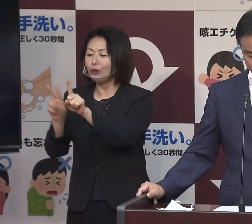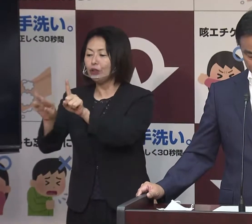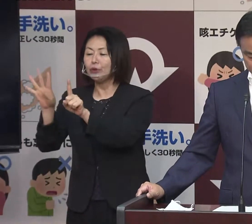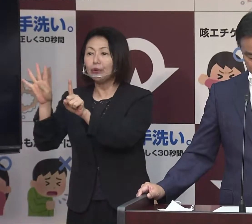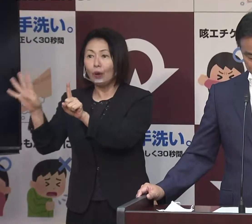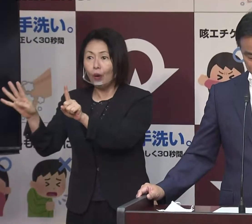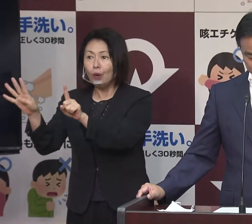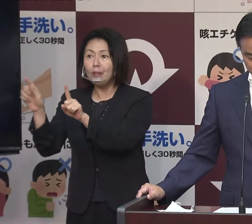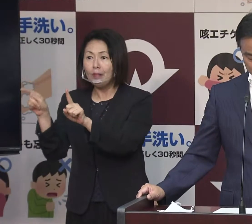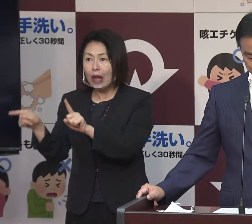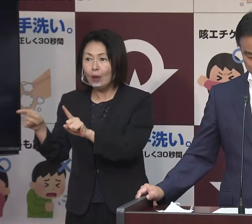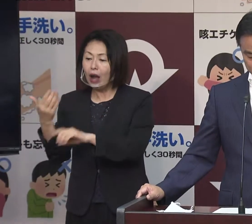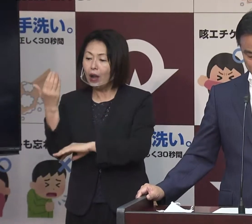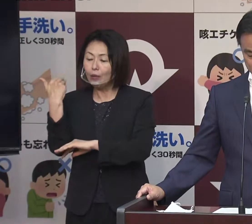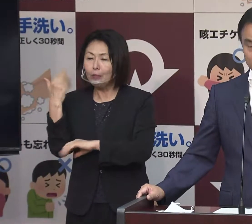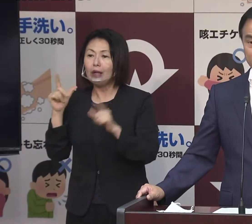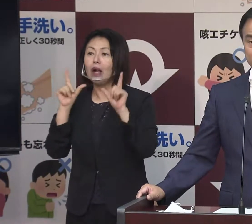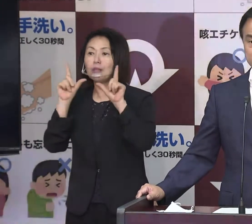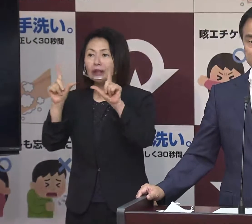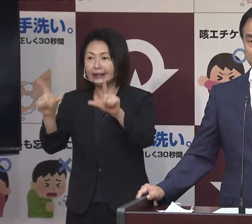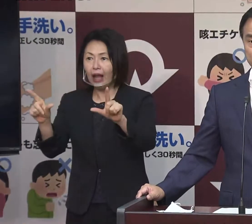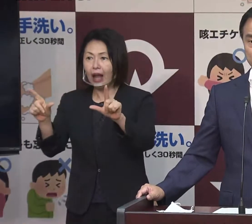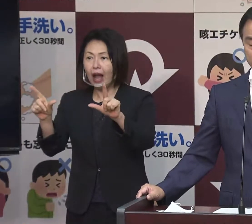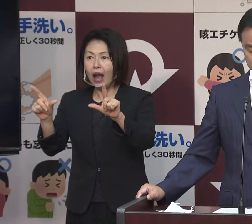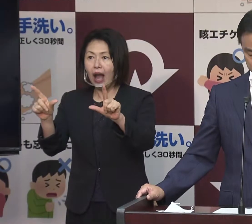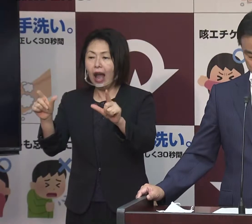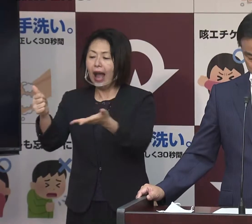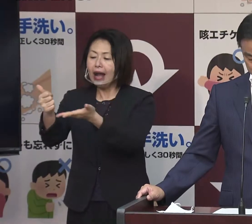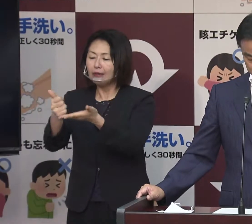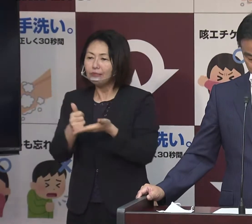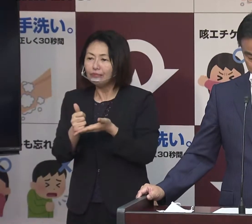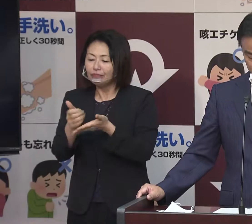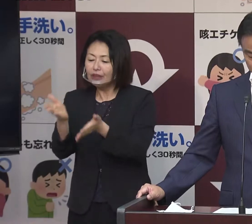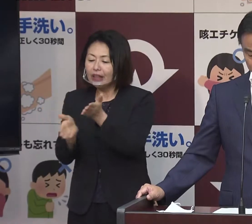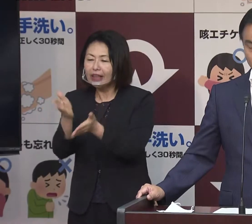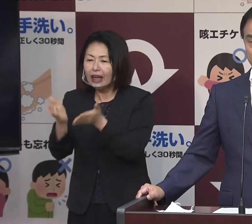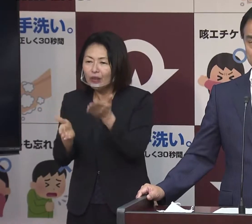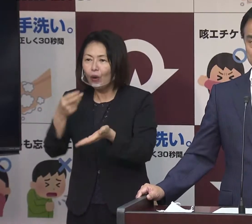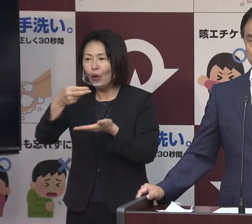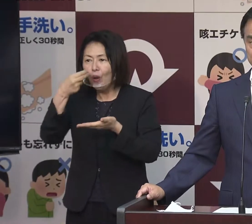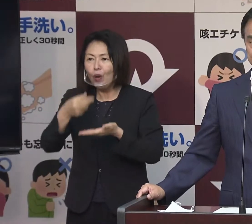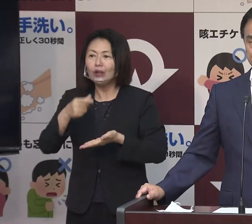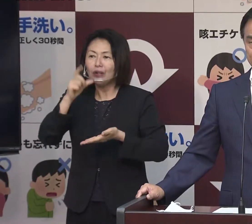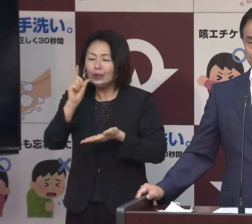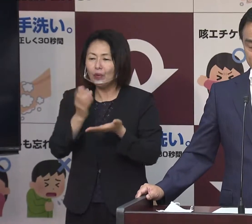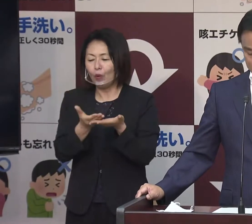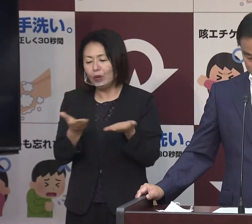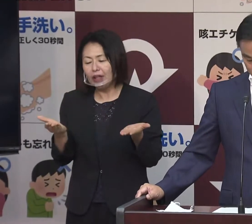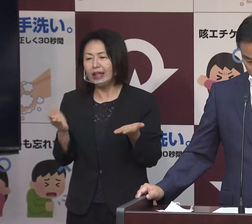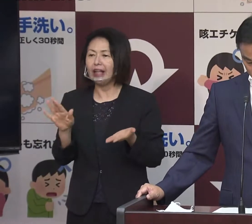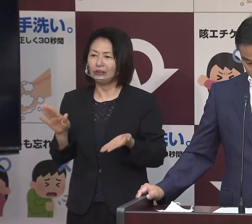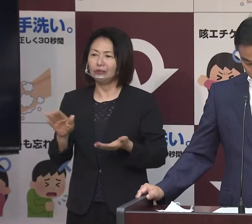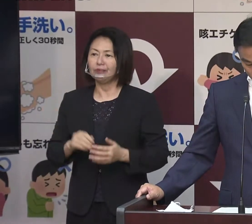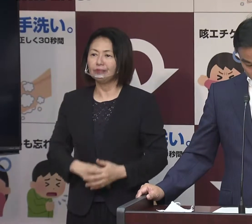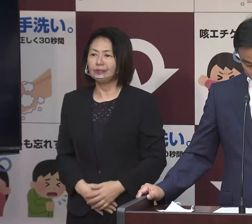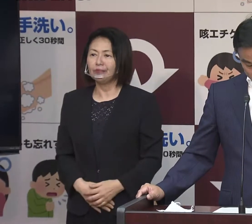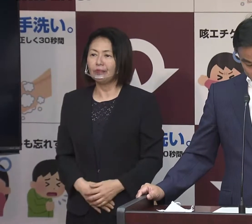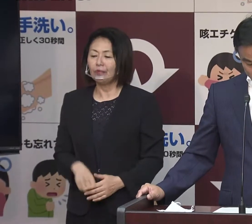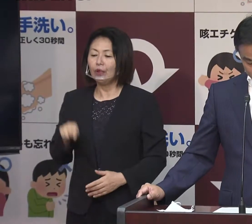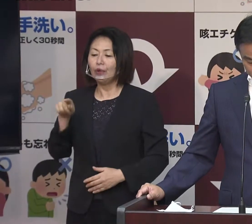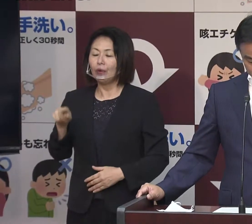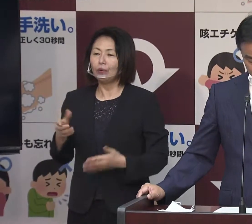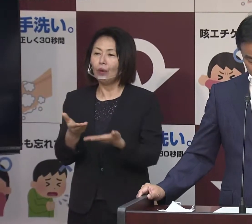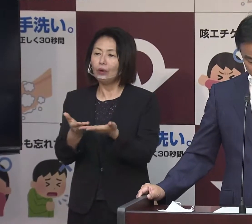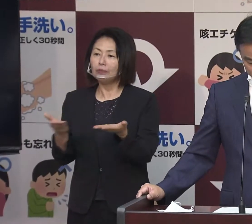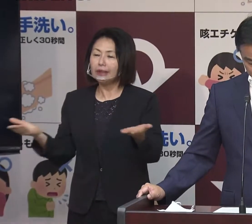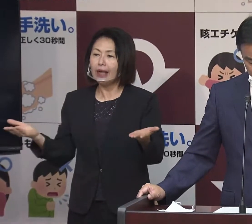がですね、先日発表しました接待を伴う飲食店での利用客です。で、このお店に